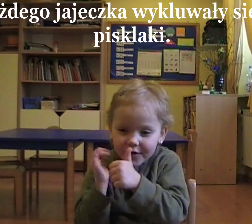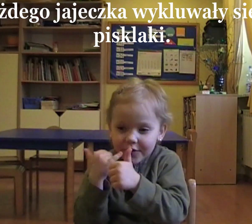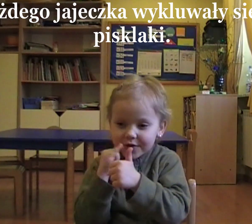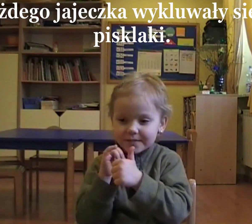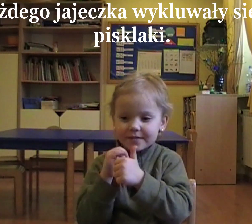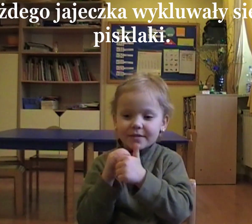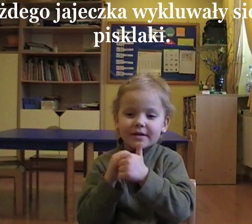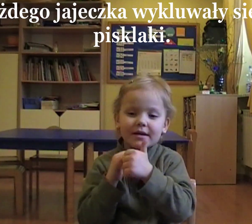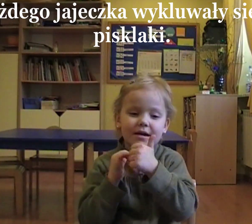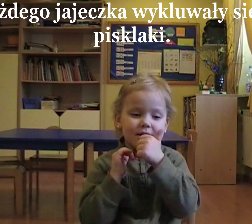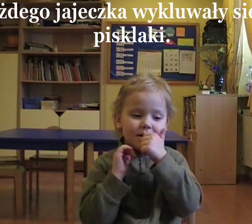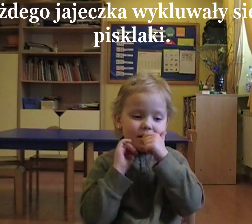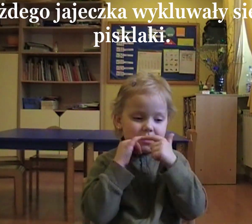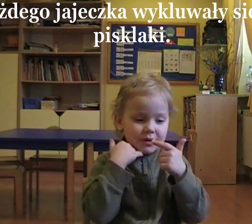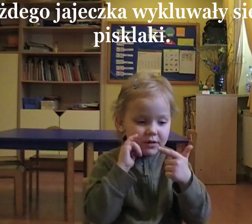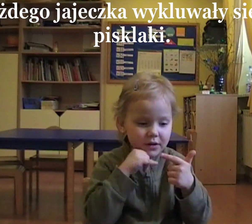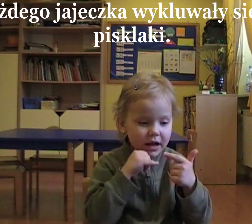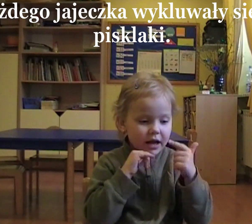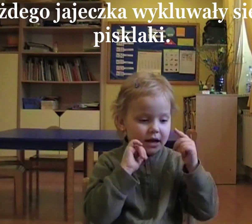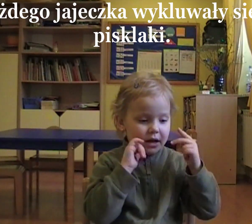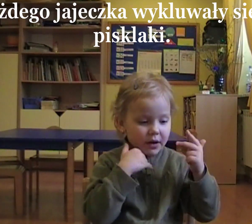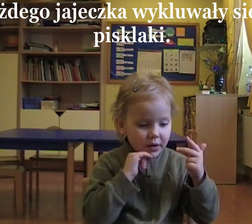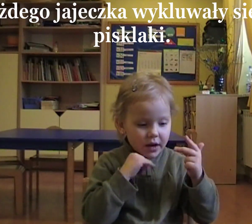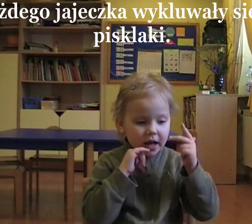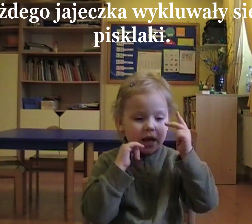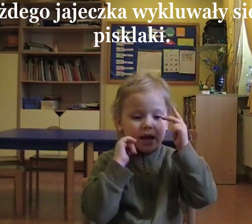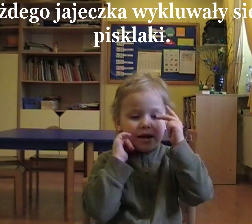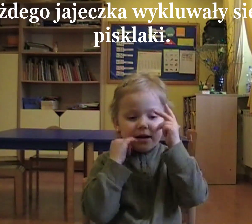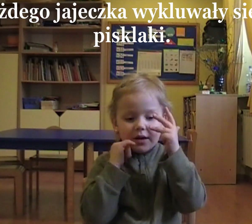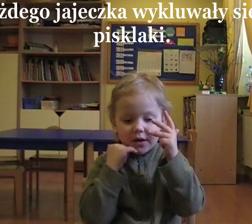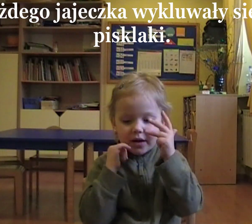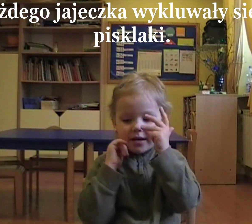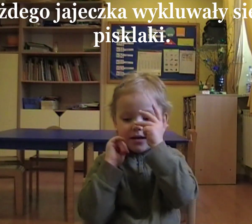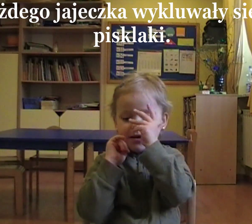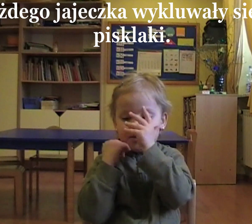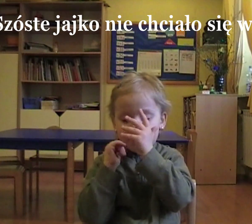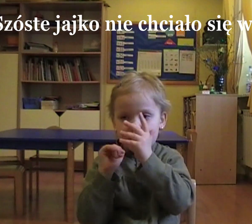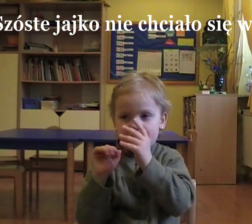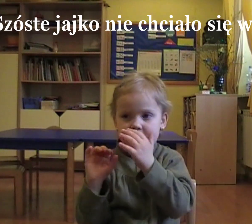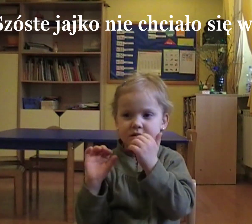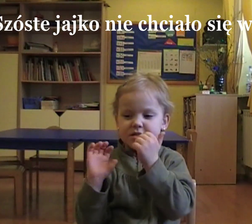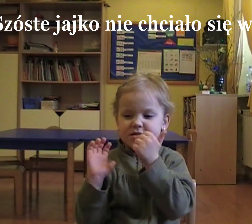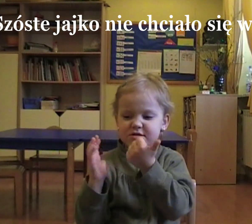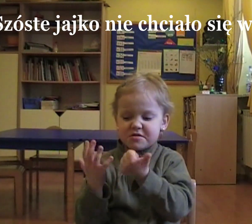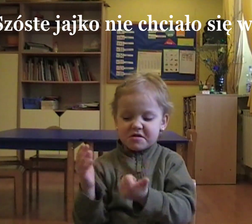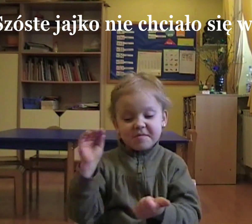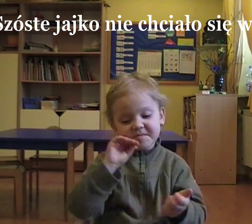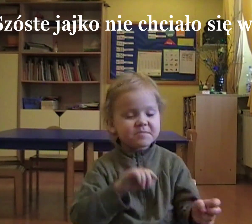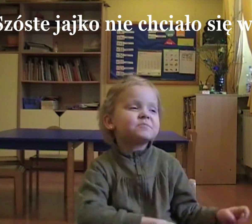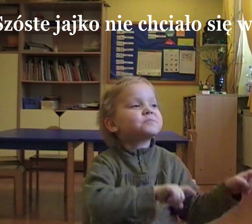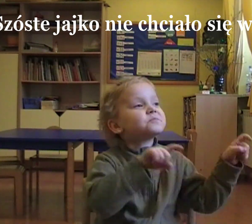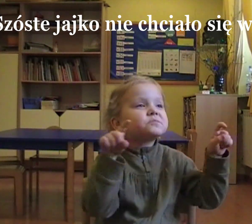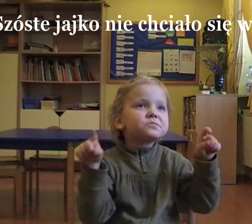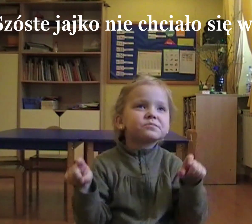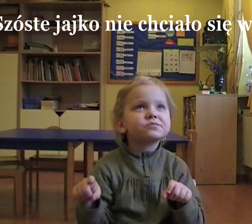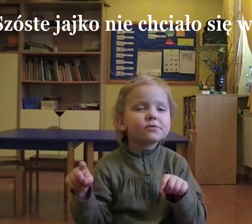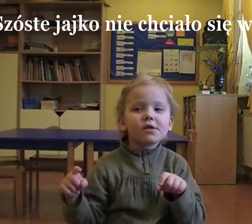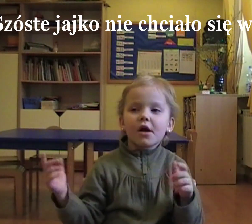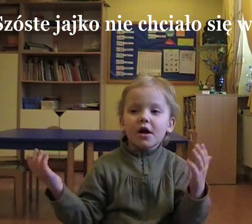czwarte i piąte. Z każdego jajeczka wykluwały się żółte pisklaki. Żółte